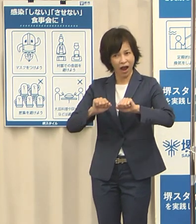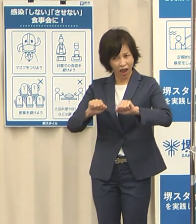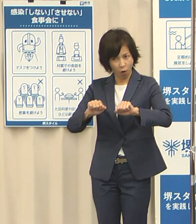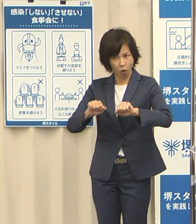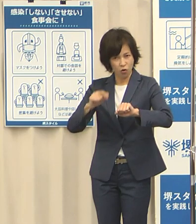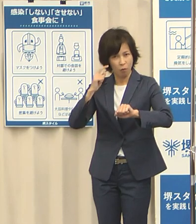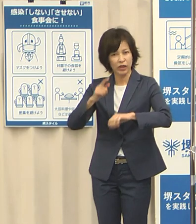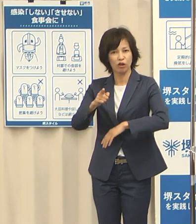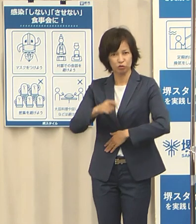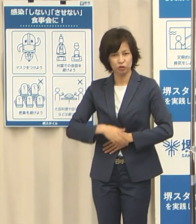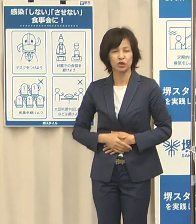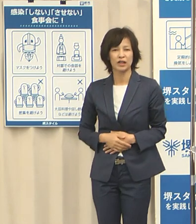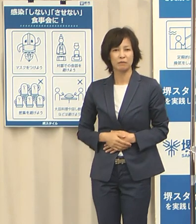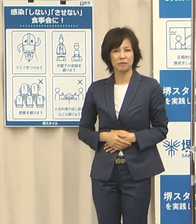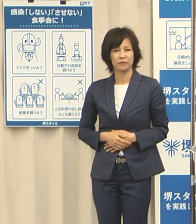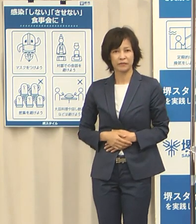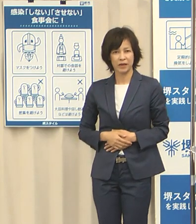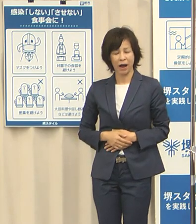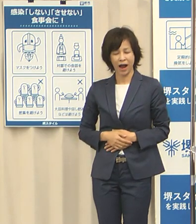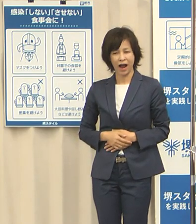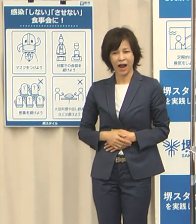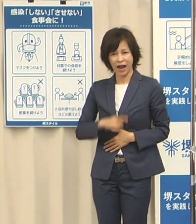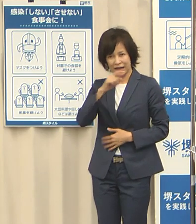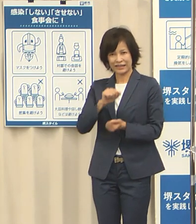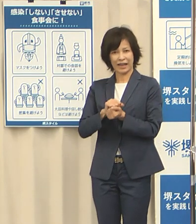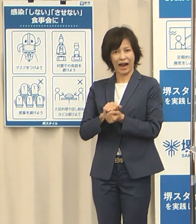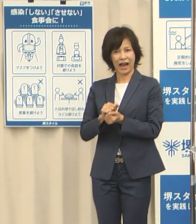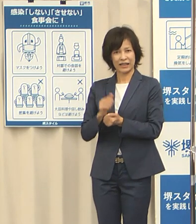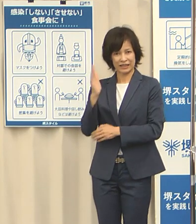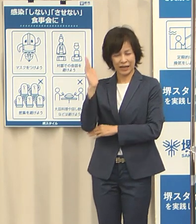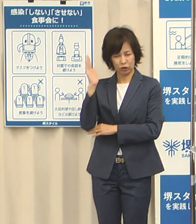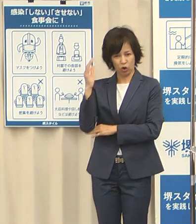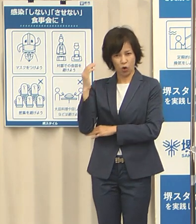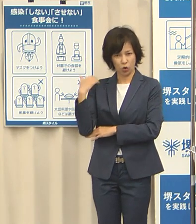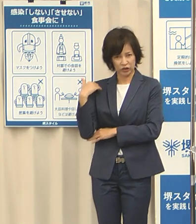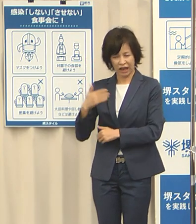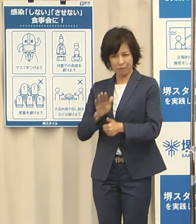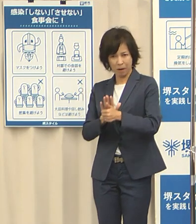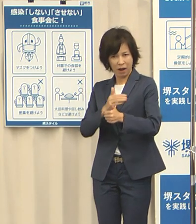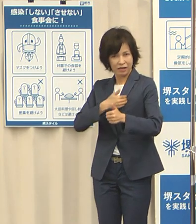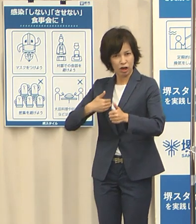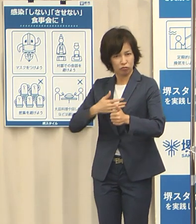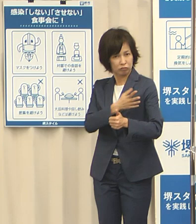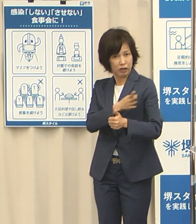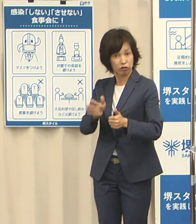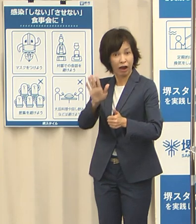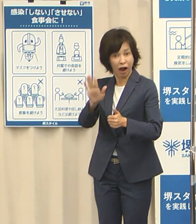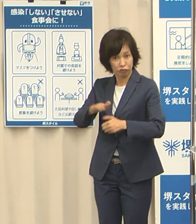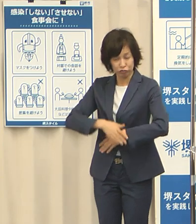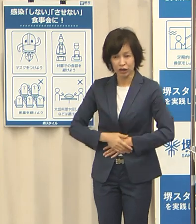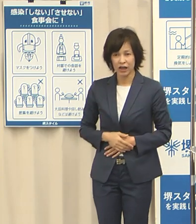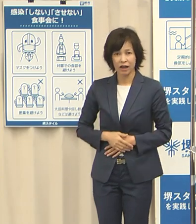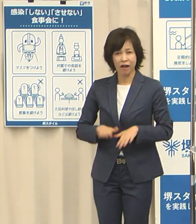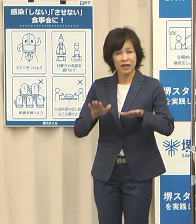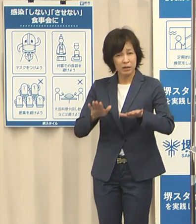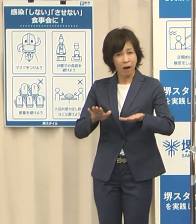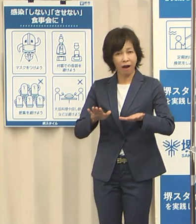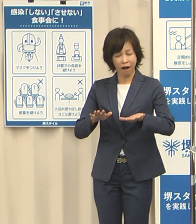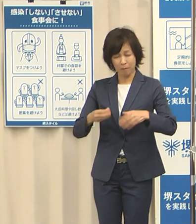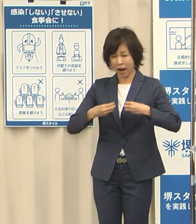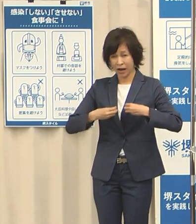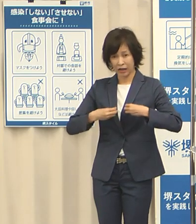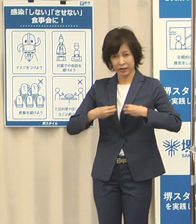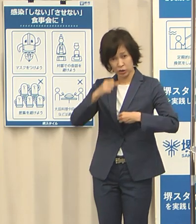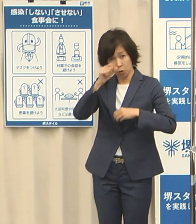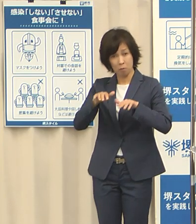ることというので、堺が力になれることというのはたくさんあると思うんですね。でまさに今コロナ禍の社会ですが、どんどんと民